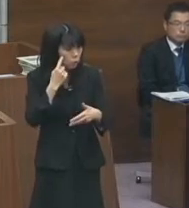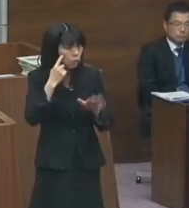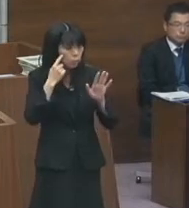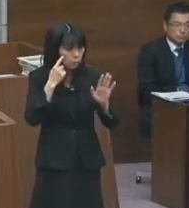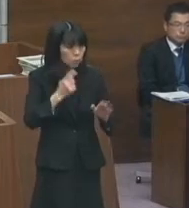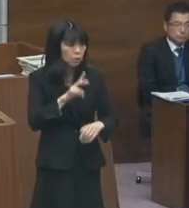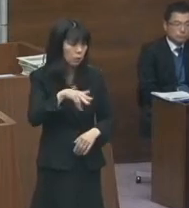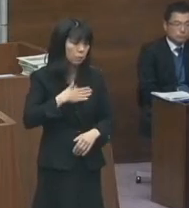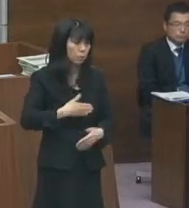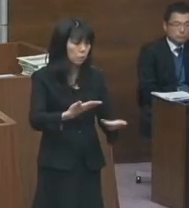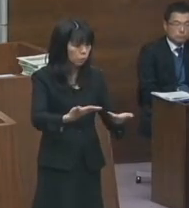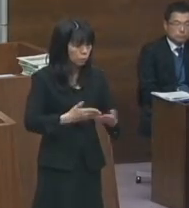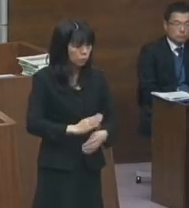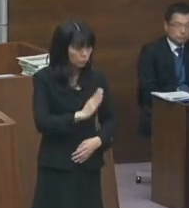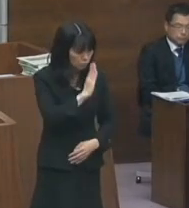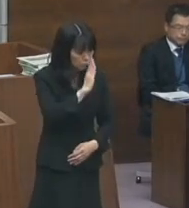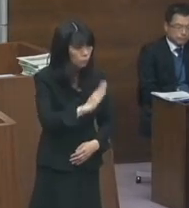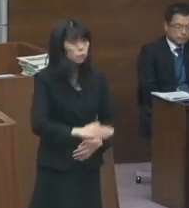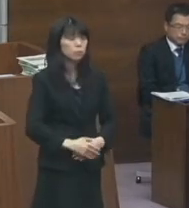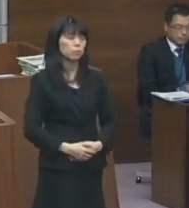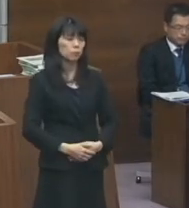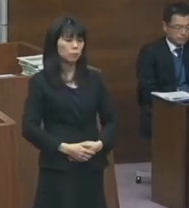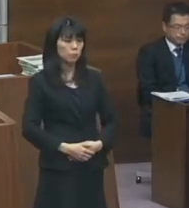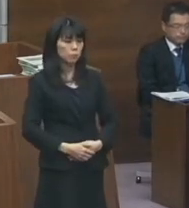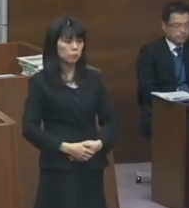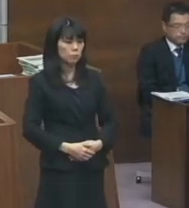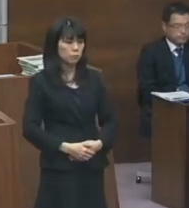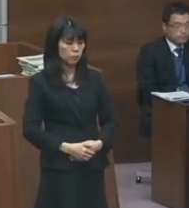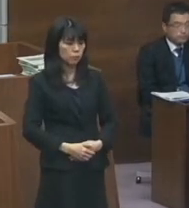理解賜りますようお願い申し上げます。